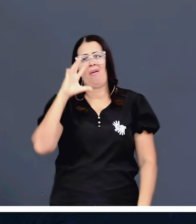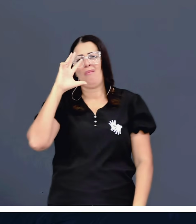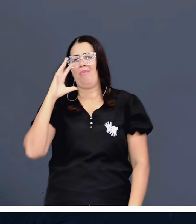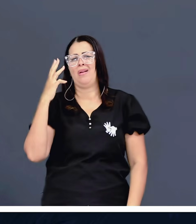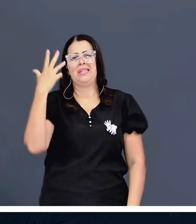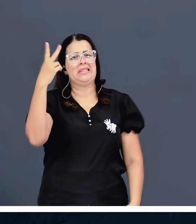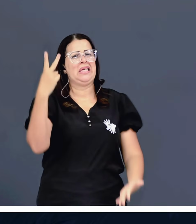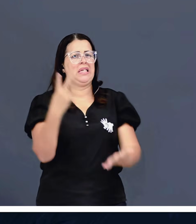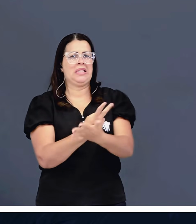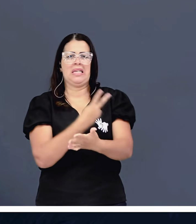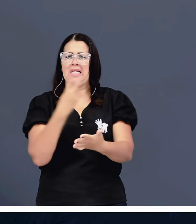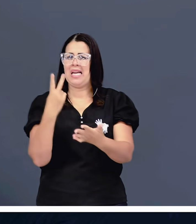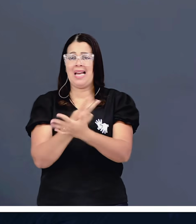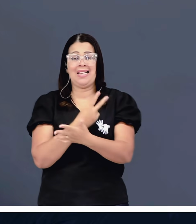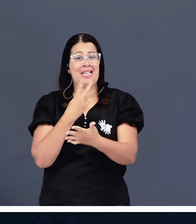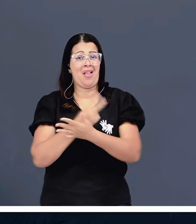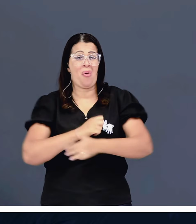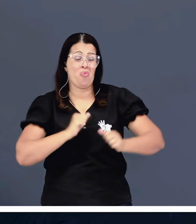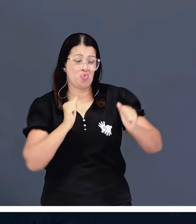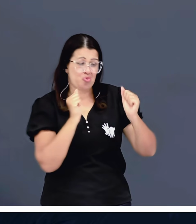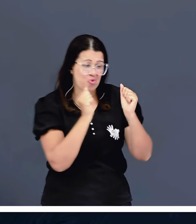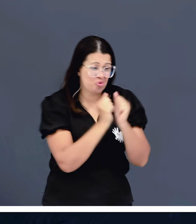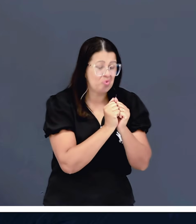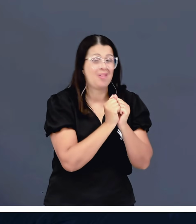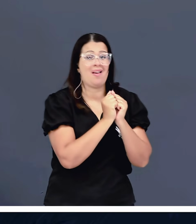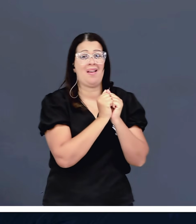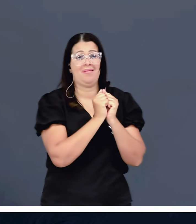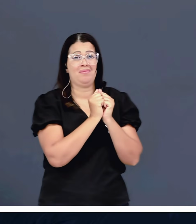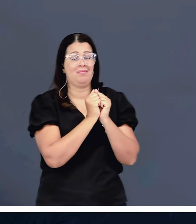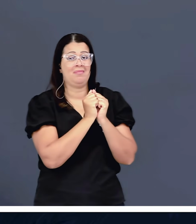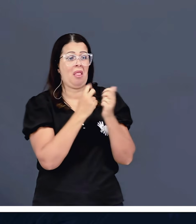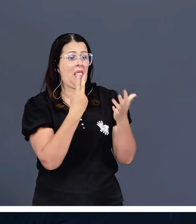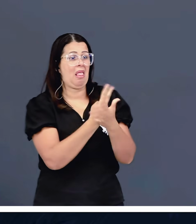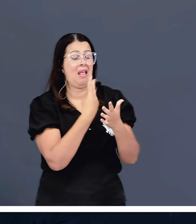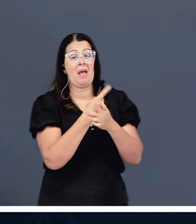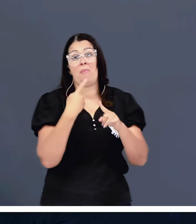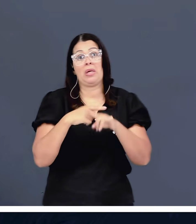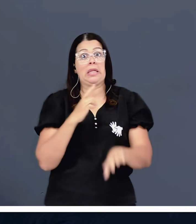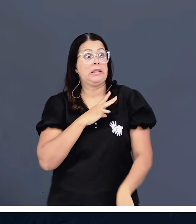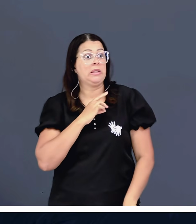decisões erradas, de se juntar com gente errada, porque está com medo de não casar mais.